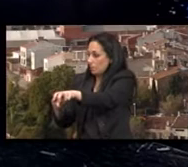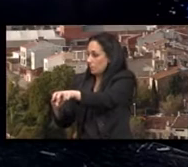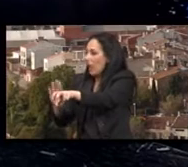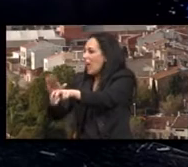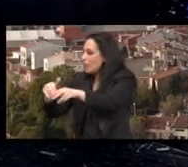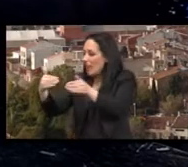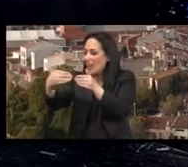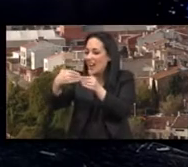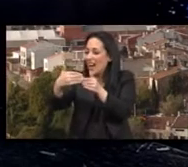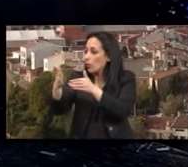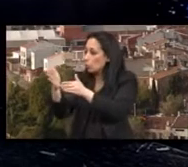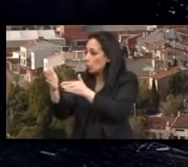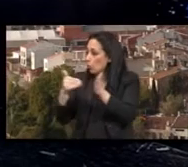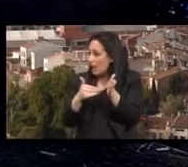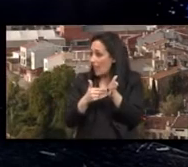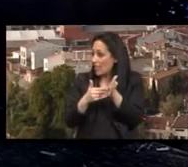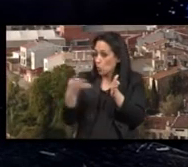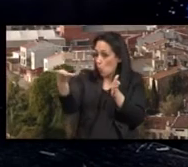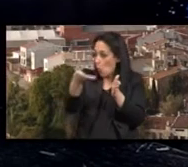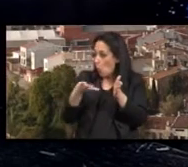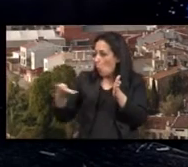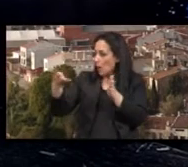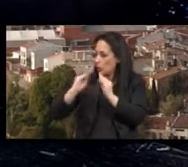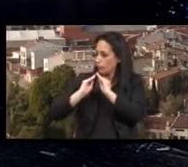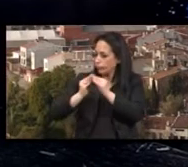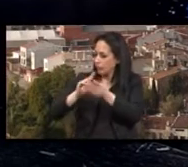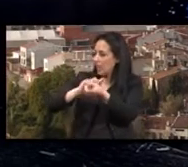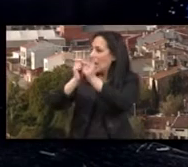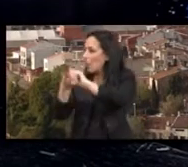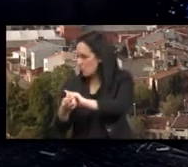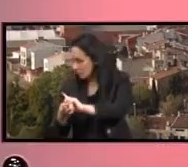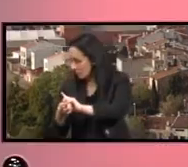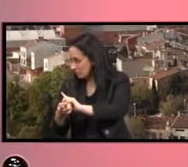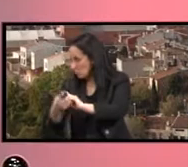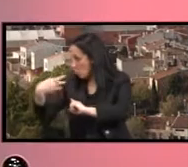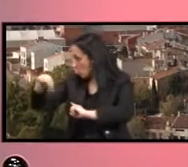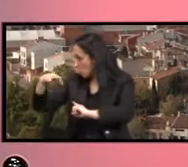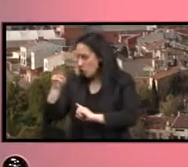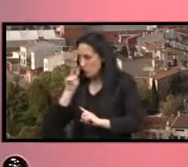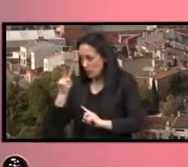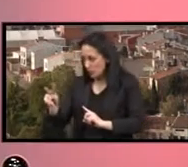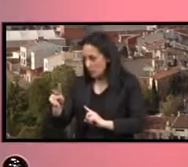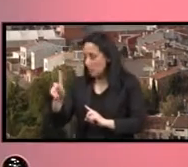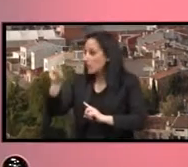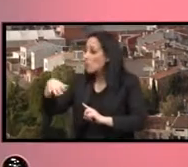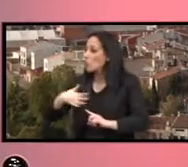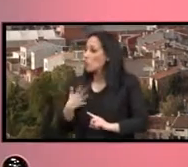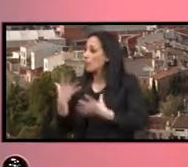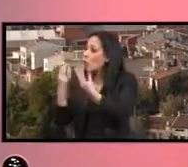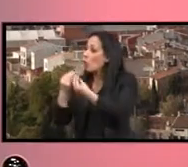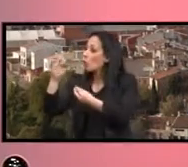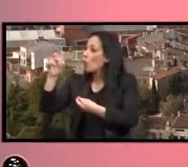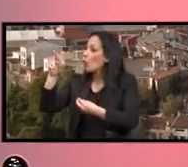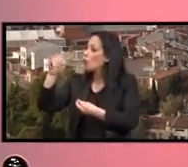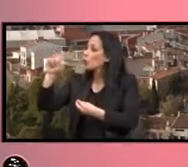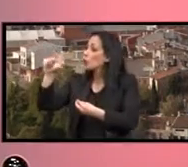arreglar. He trobat això. Bueno, has trobat això. Igual que et fa falta anar amb l'Oriol i tots dos descobrireu llocs que hi ha problemes i altres